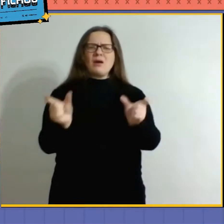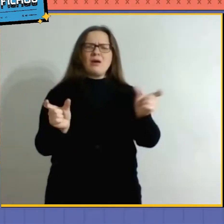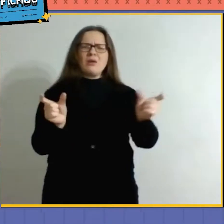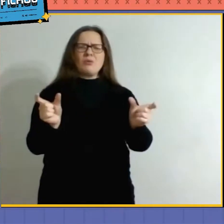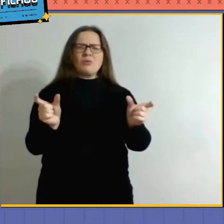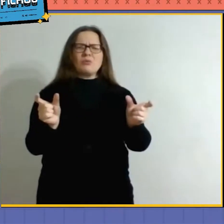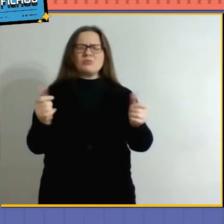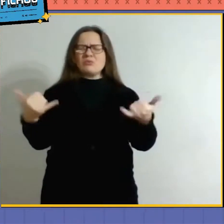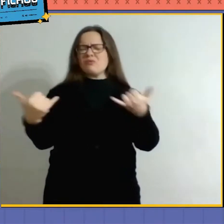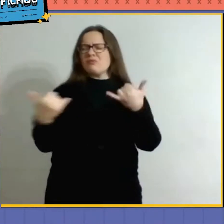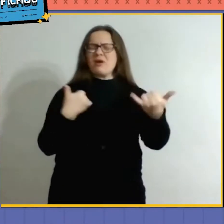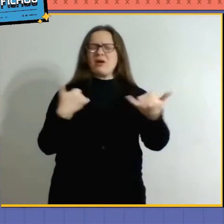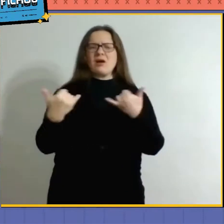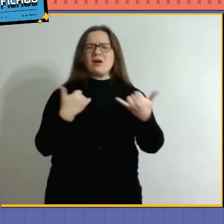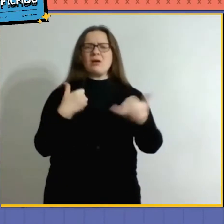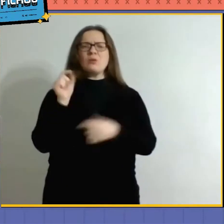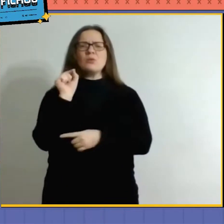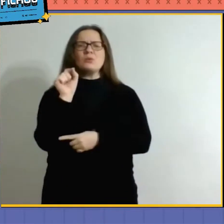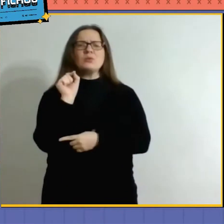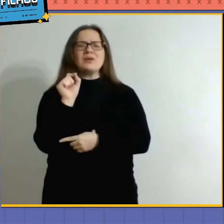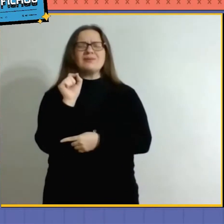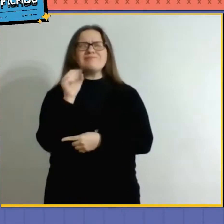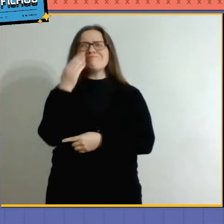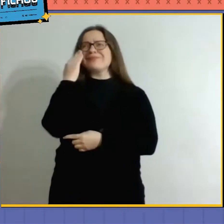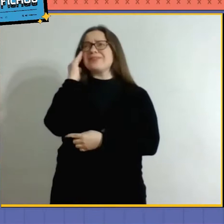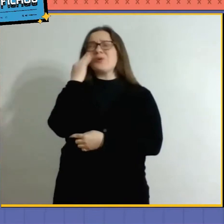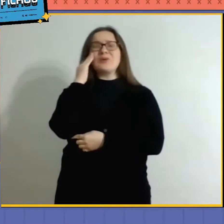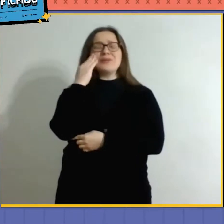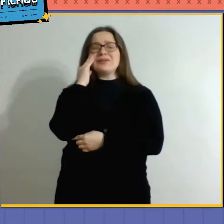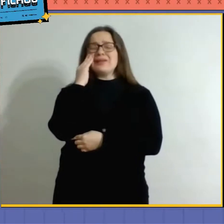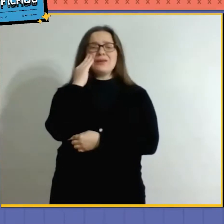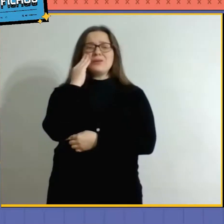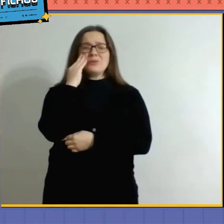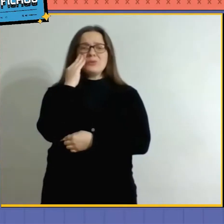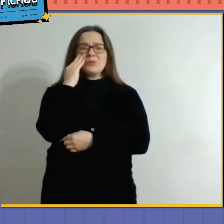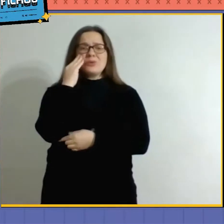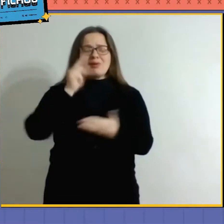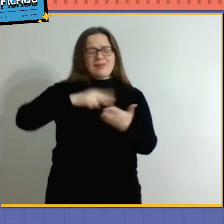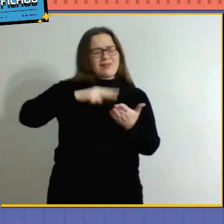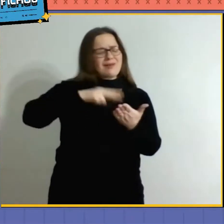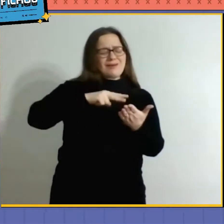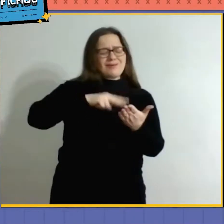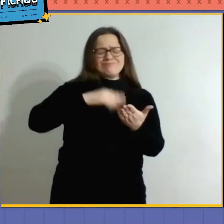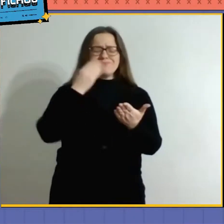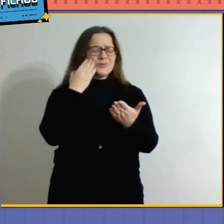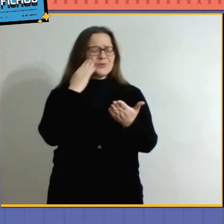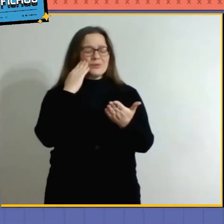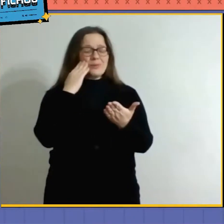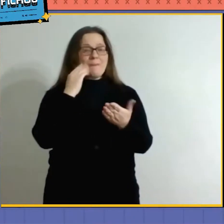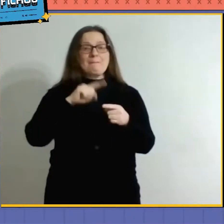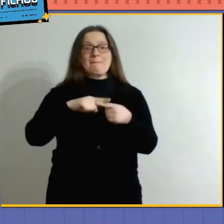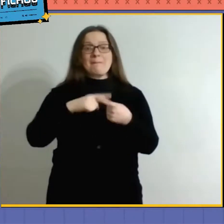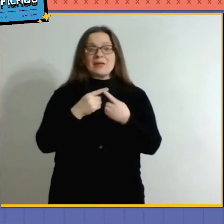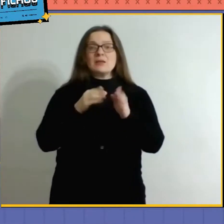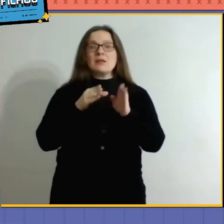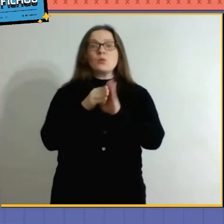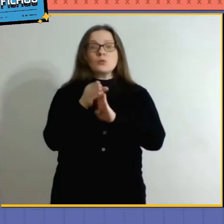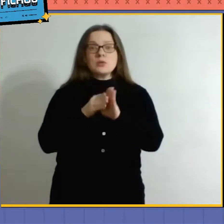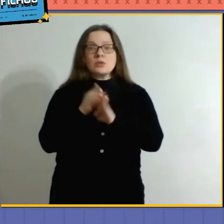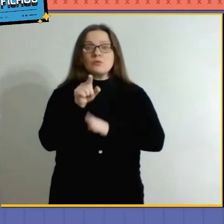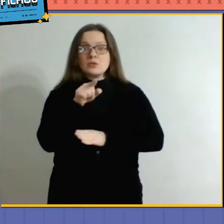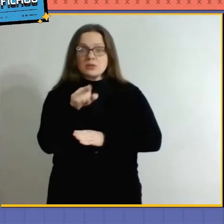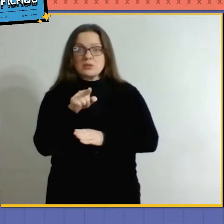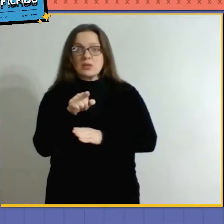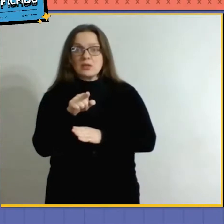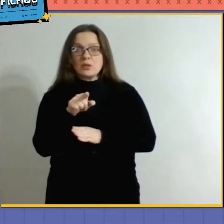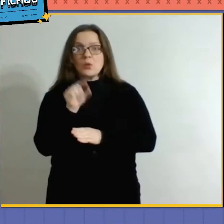vejo nada na Bíblia Olha eu queria ajudar um pouquinho vocês quando você for para a palavra de Deus vá com o coração senhor eu quero